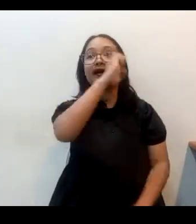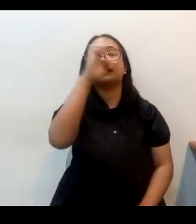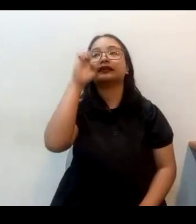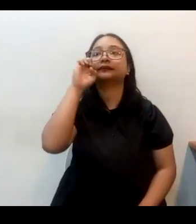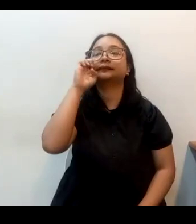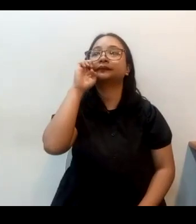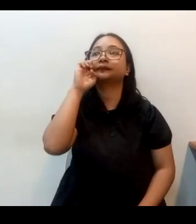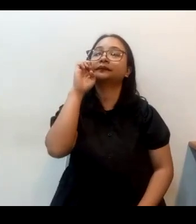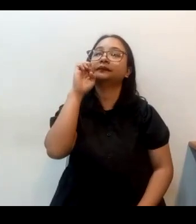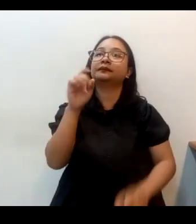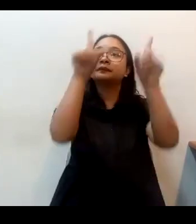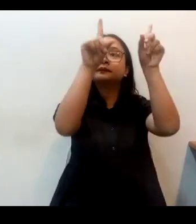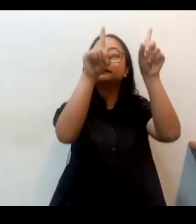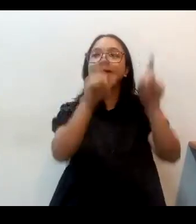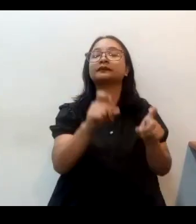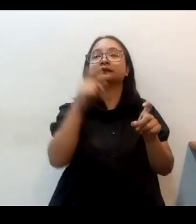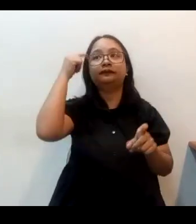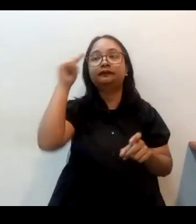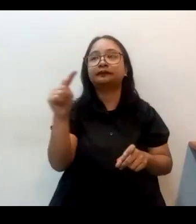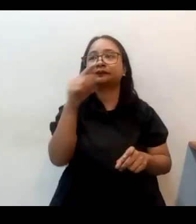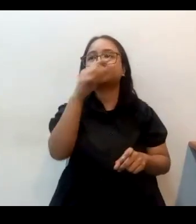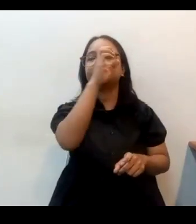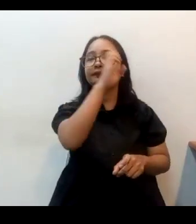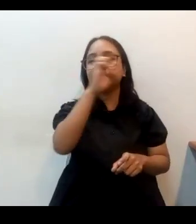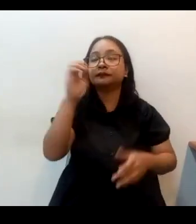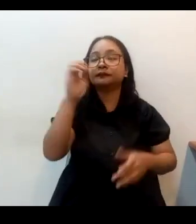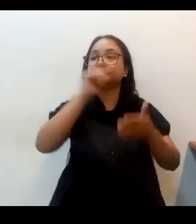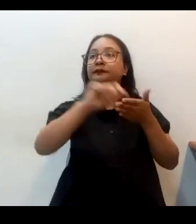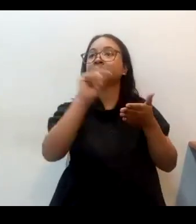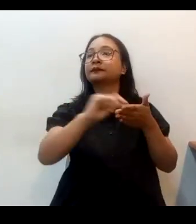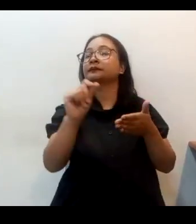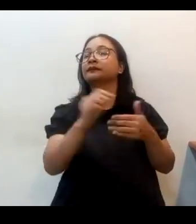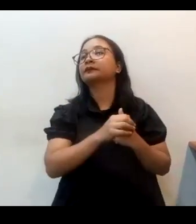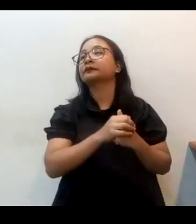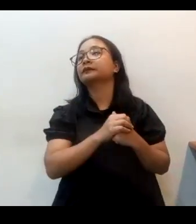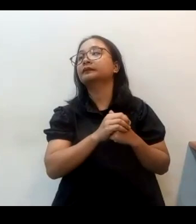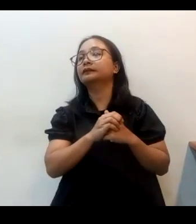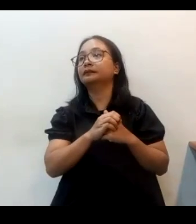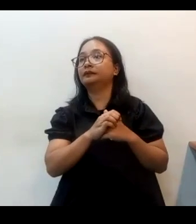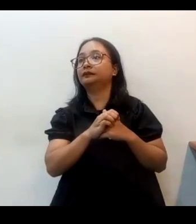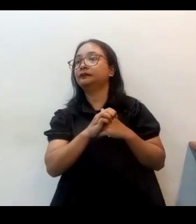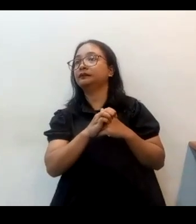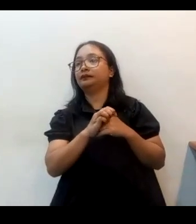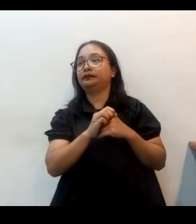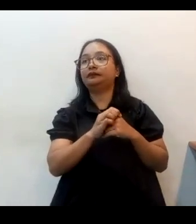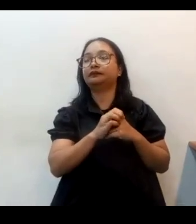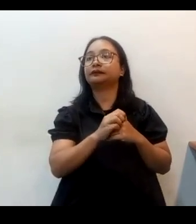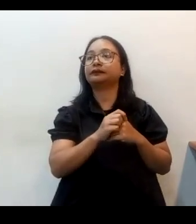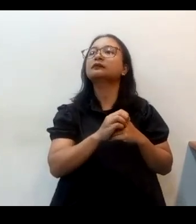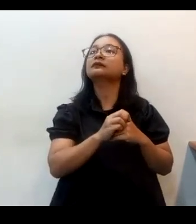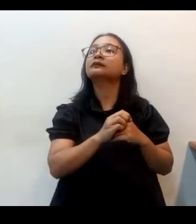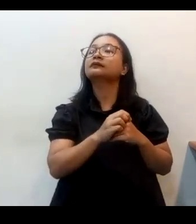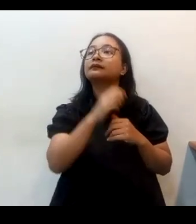paningin? Oh, then when you look at the last line, if you can see the last line is